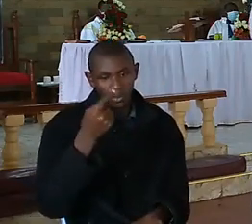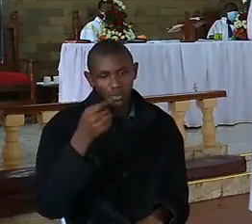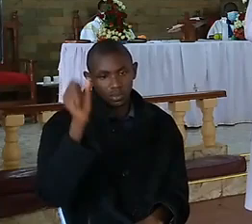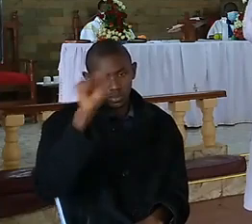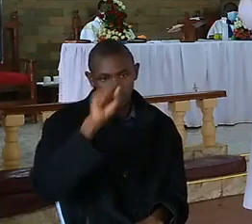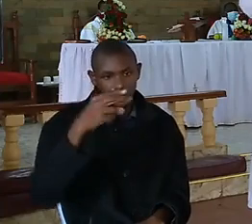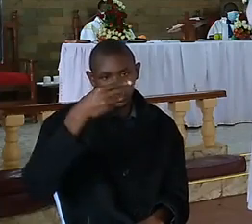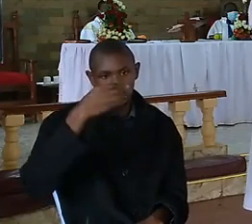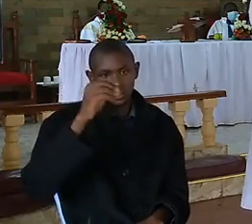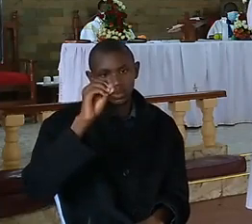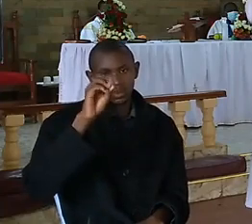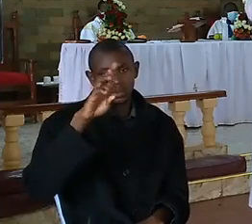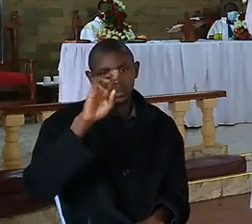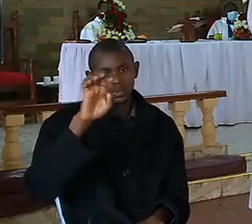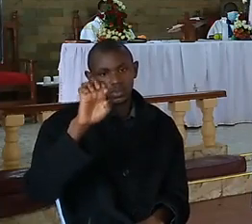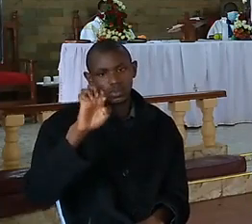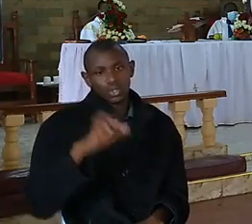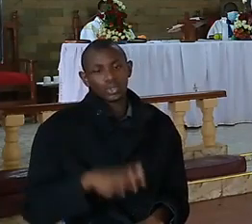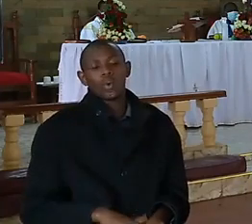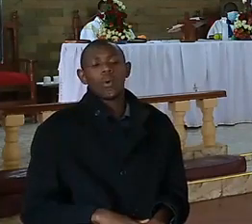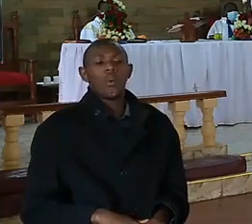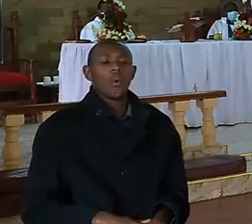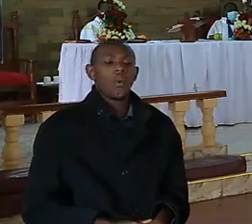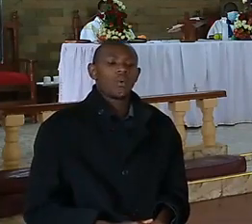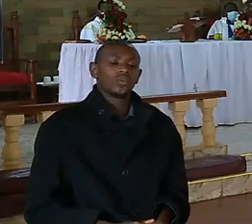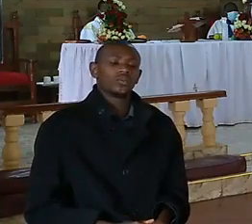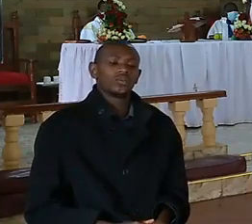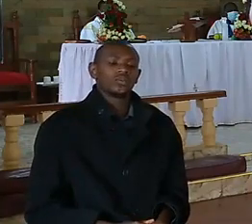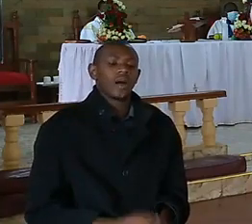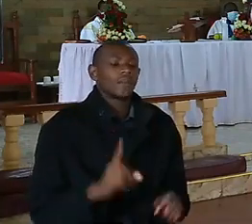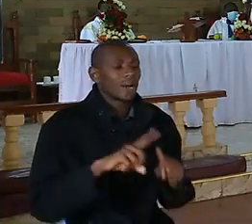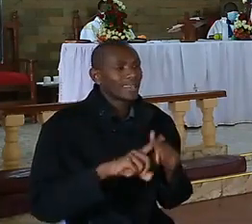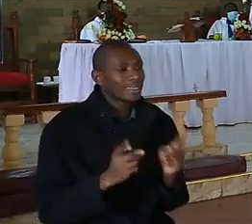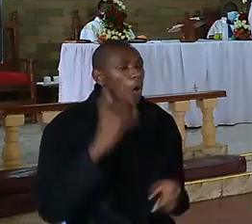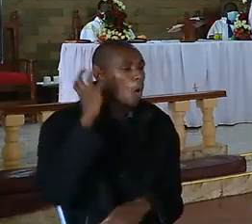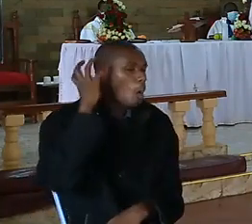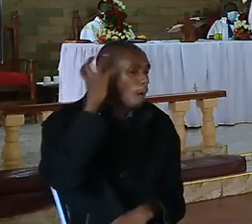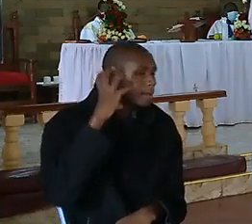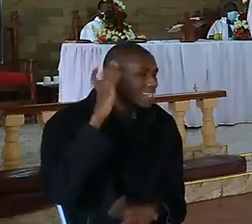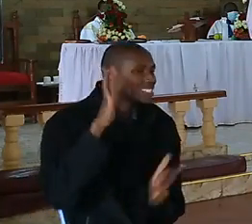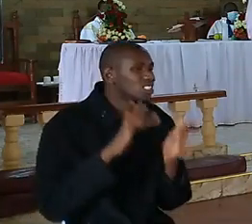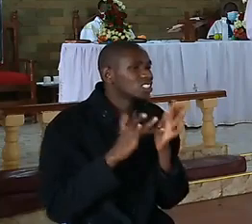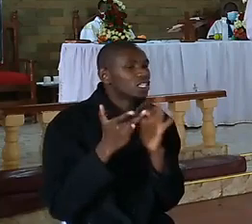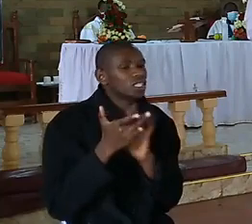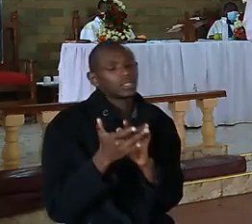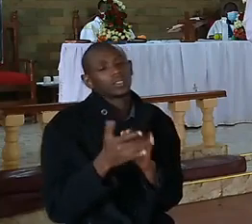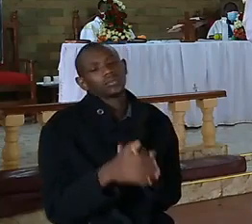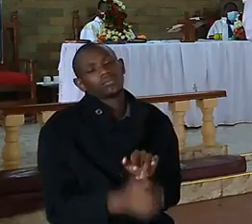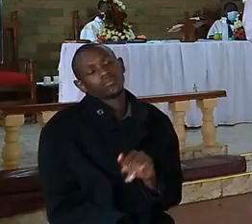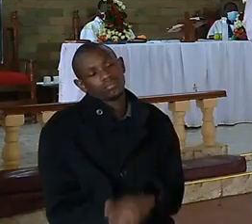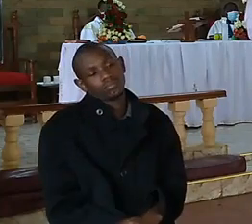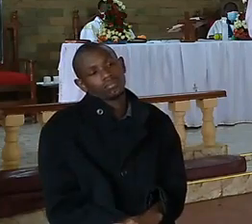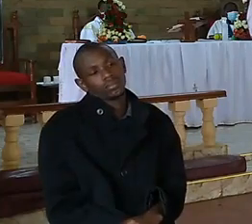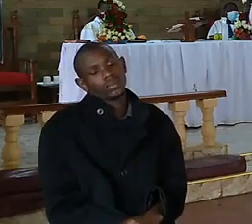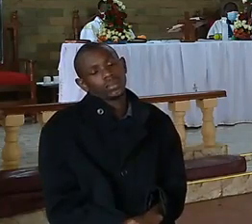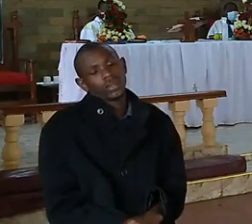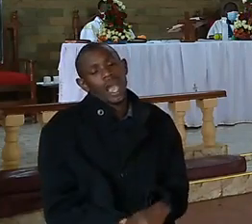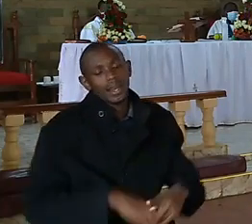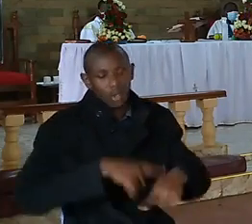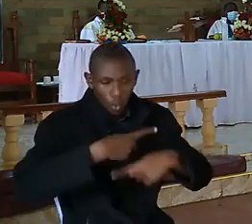riari na mchafuko ka ni kwari na makumbi but they obeyed uhoro wa uria Jesu amatumire na